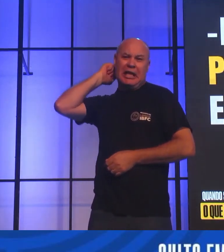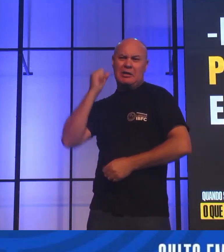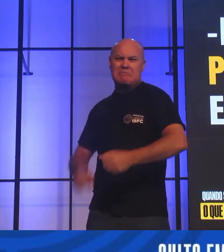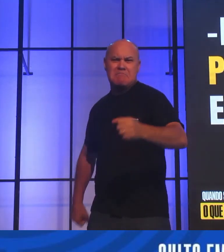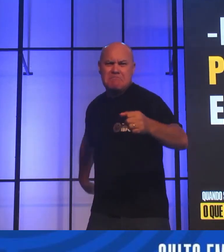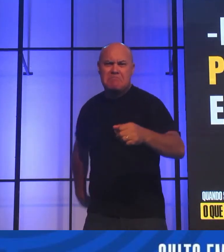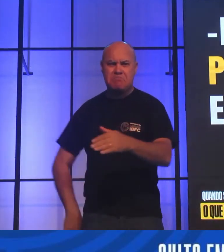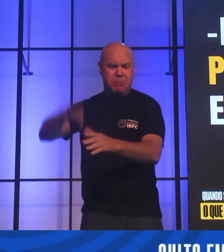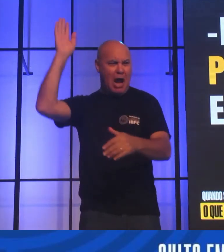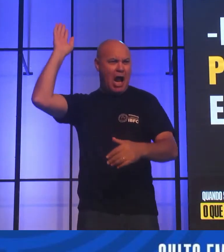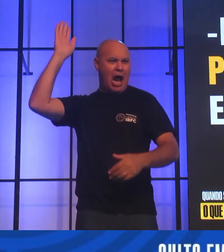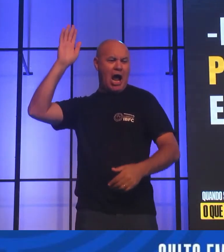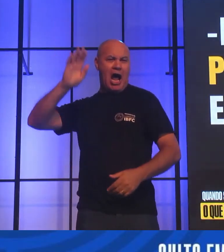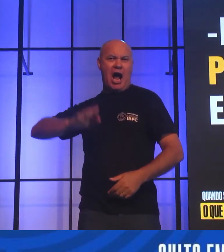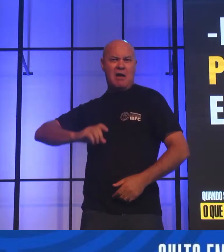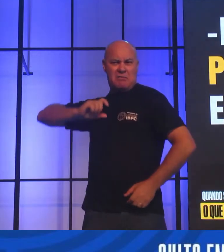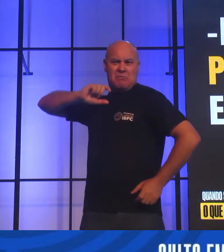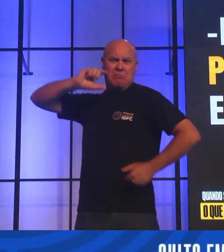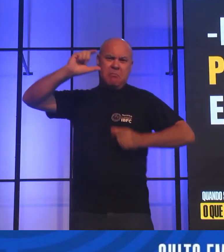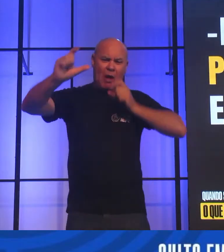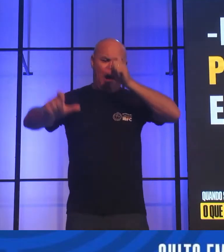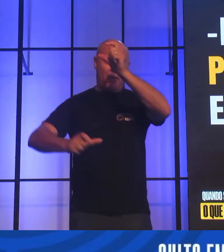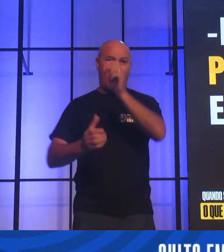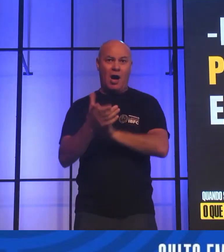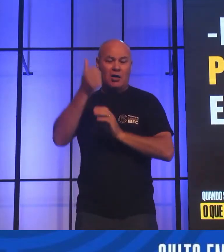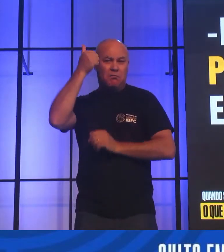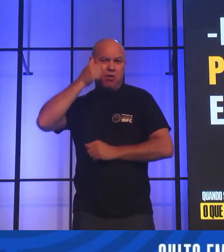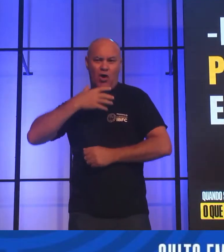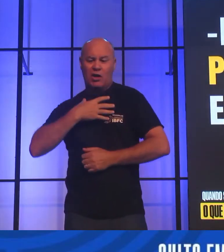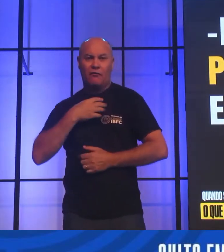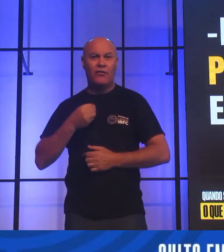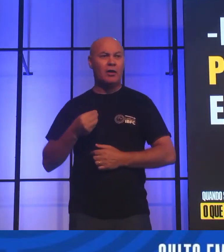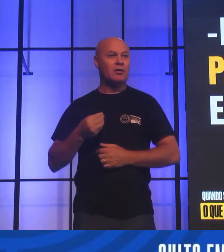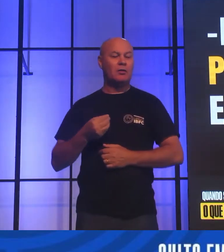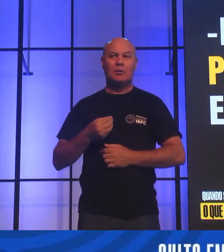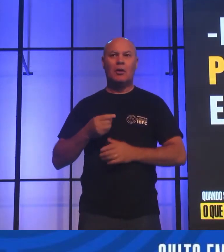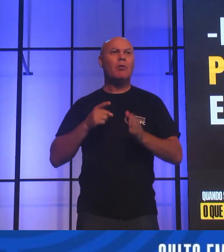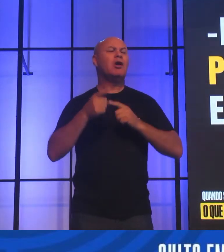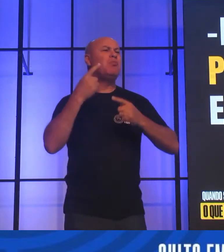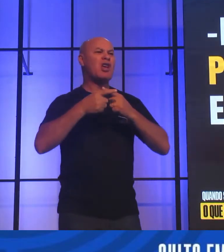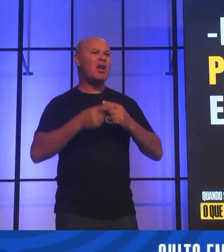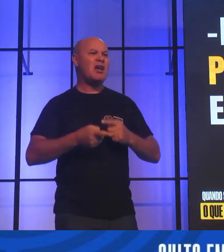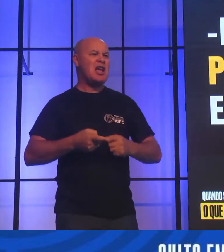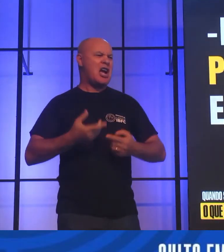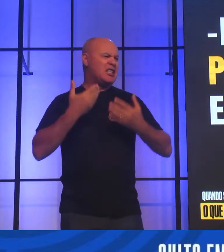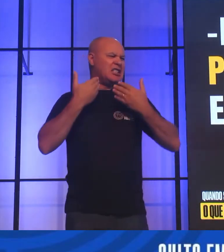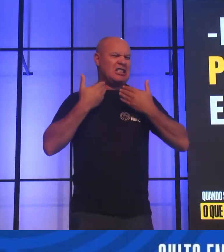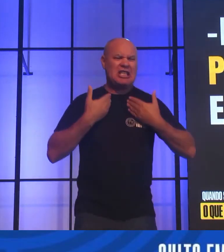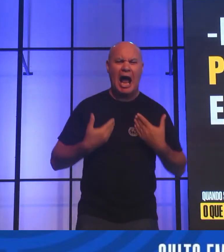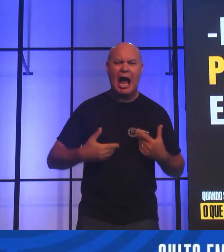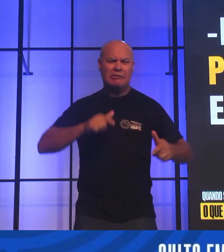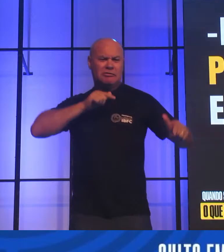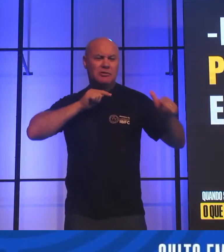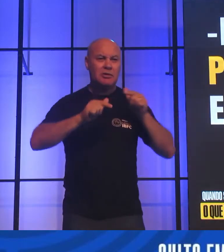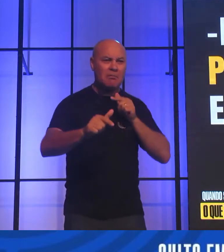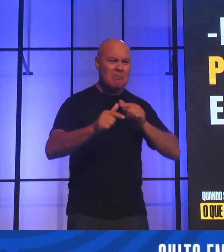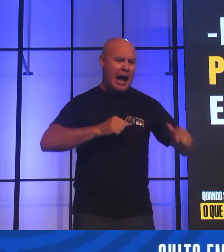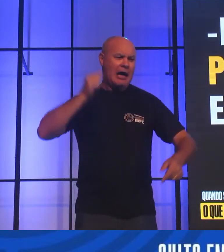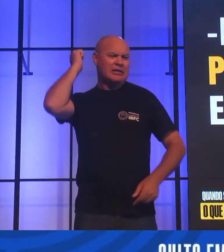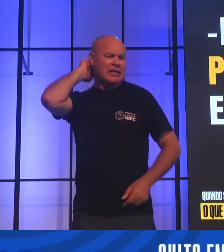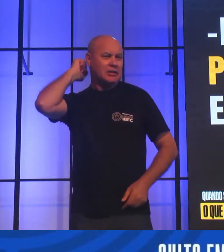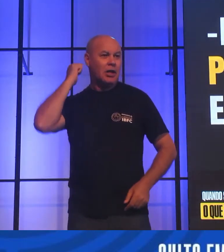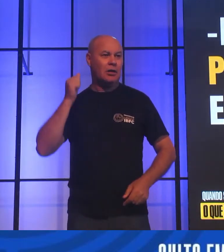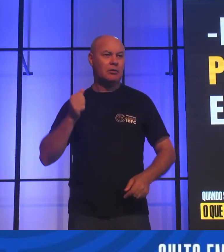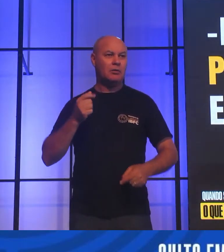sua esposa, com o seu filho, com o seu esposo e você extravasa, a tendência nossa é culpar